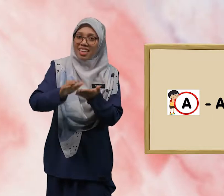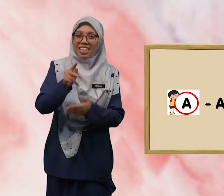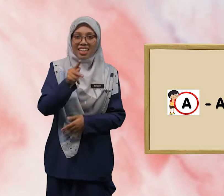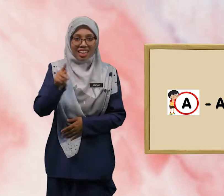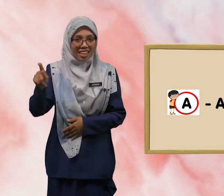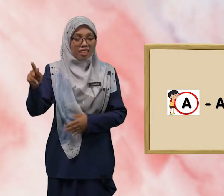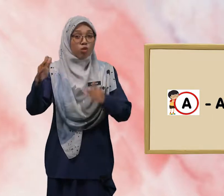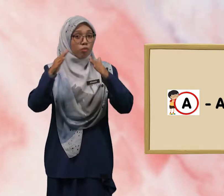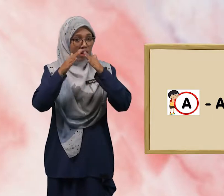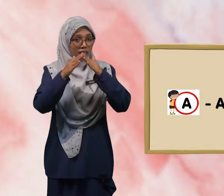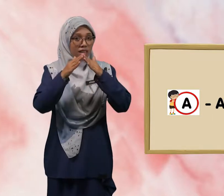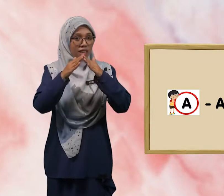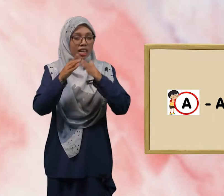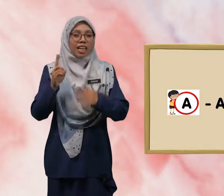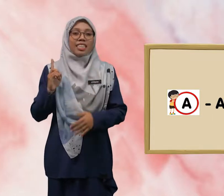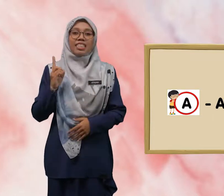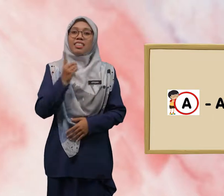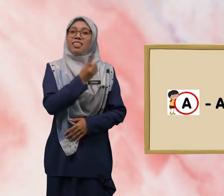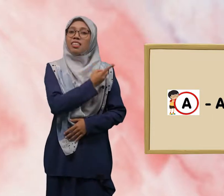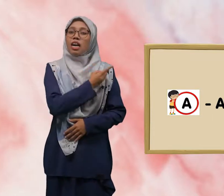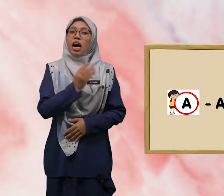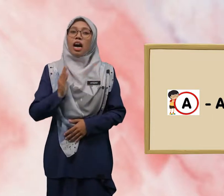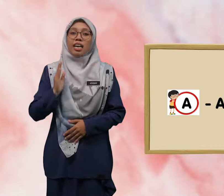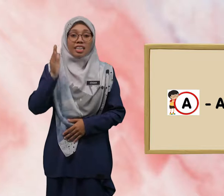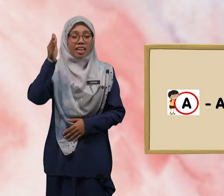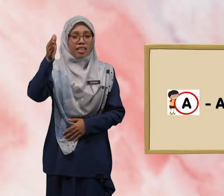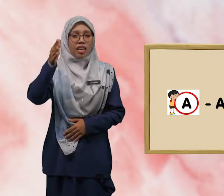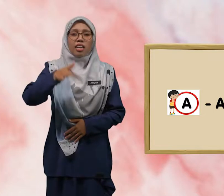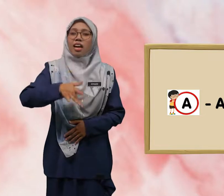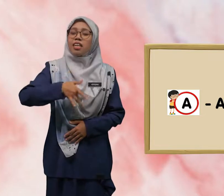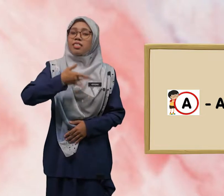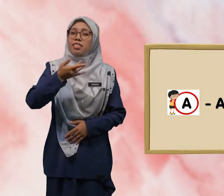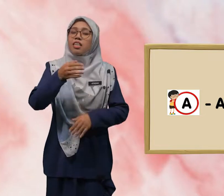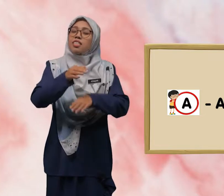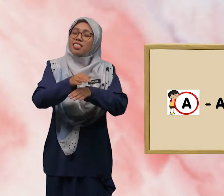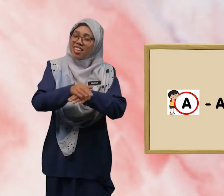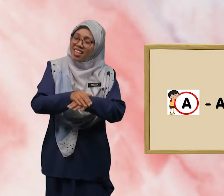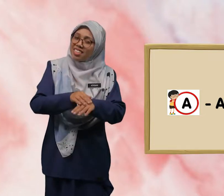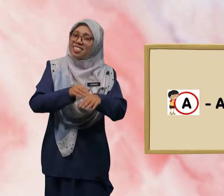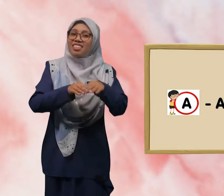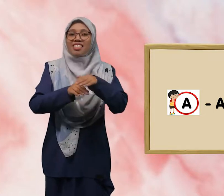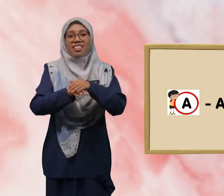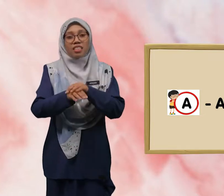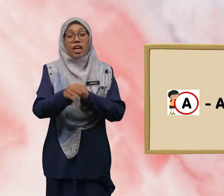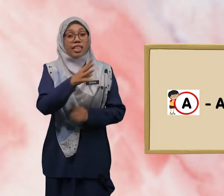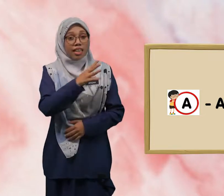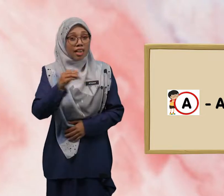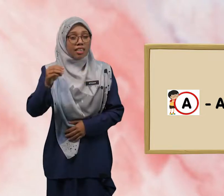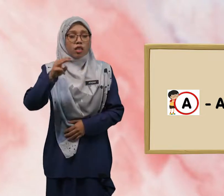membersihkan rumah kita akan Razer selesai dan